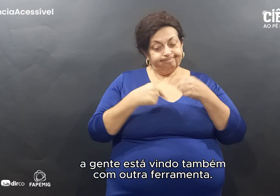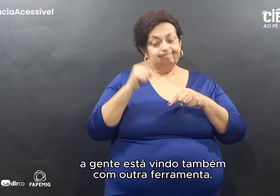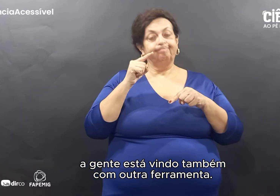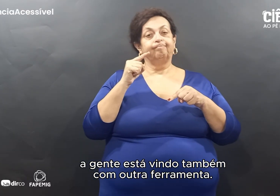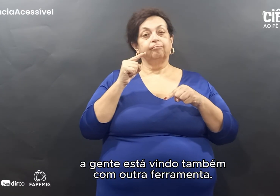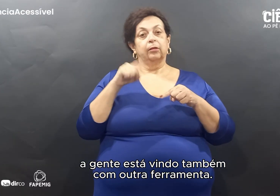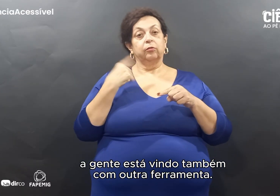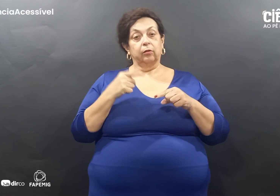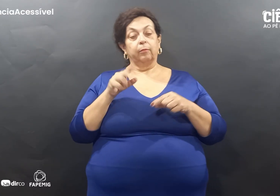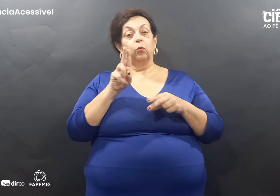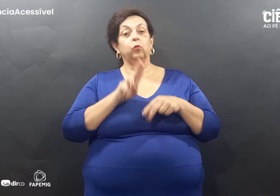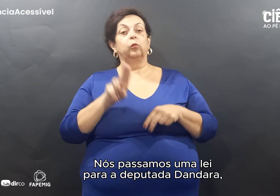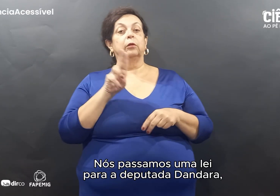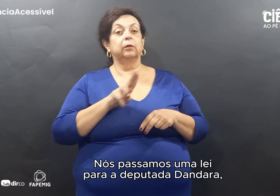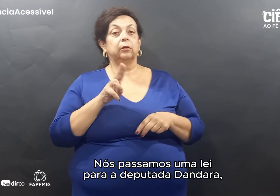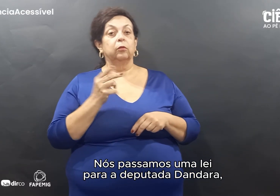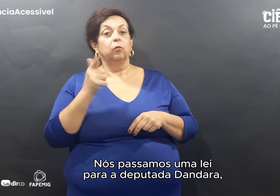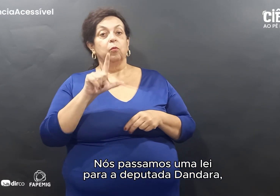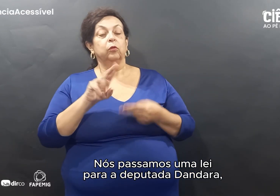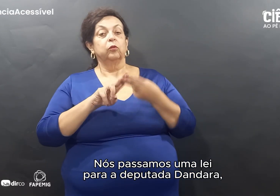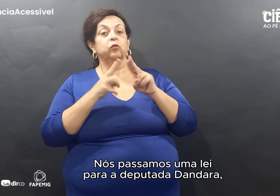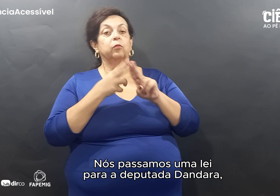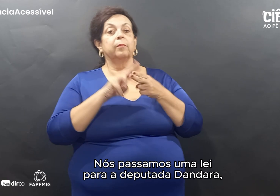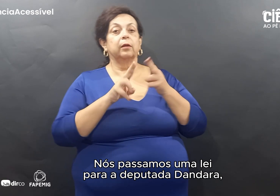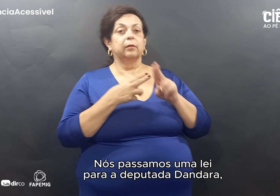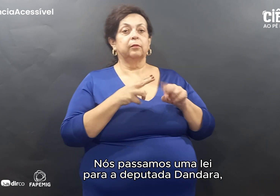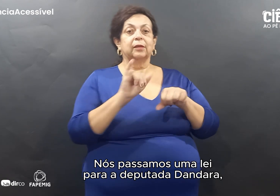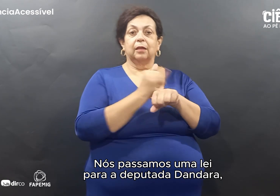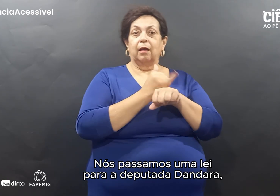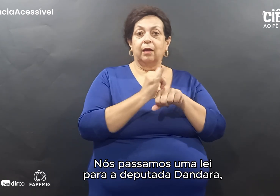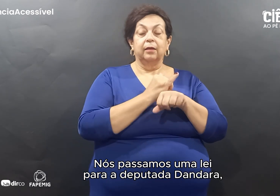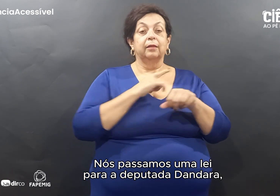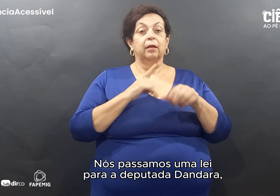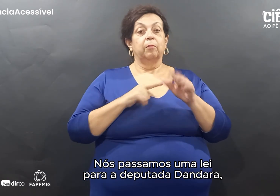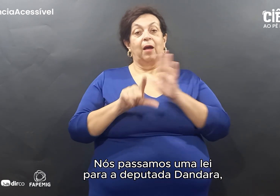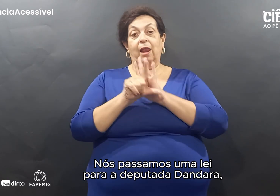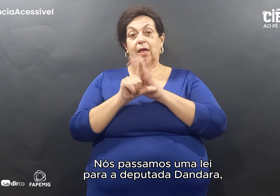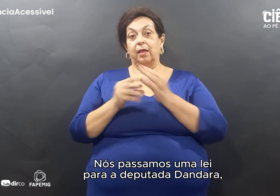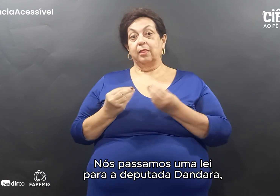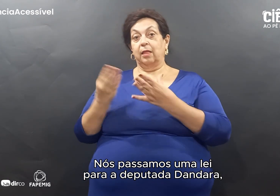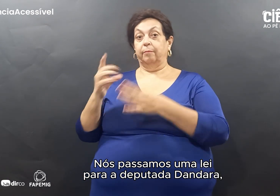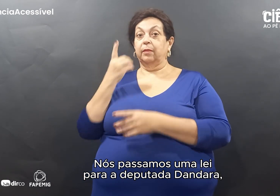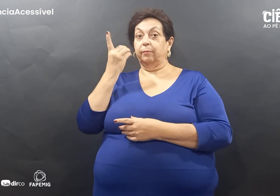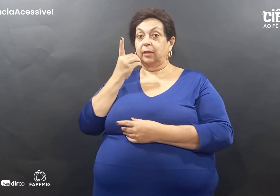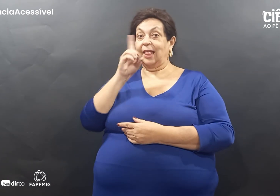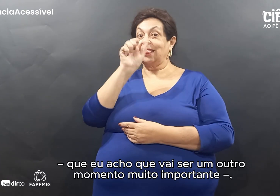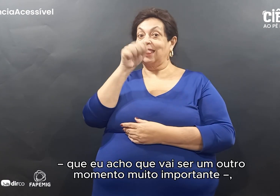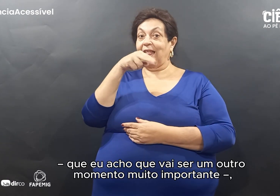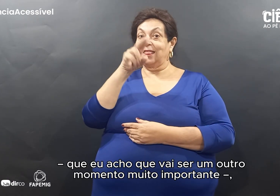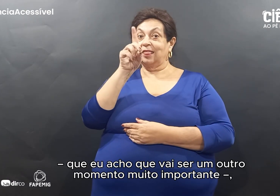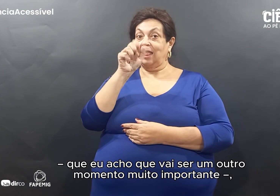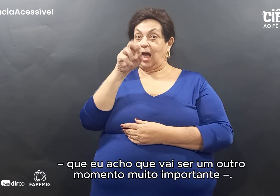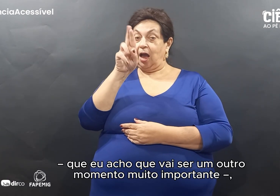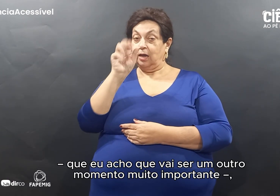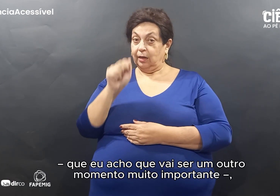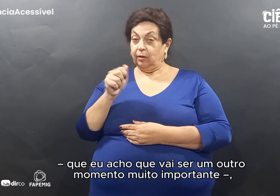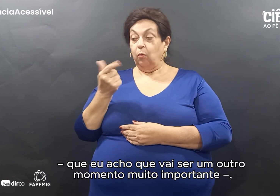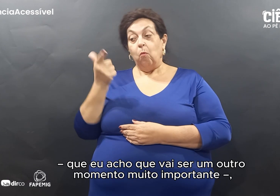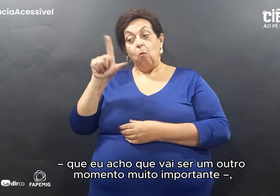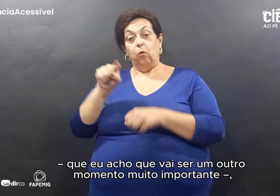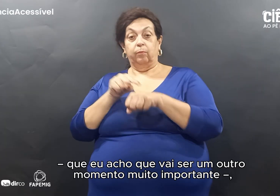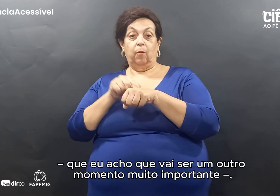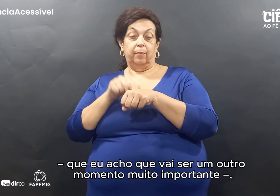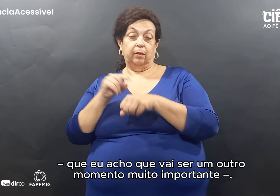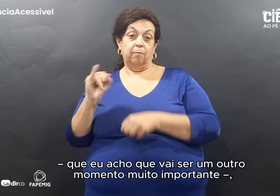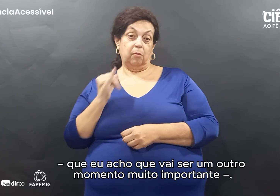com outra ferramenta. Nós passamos uma lei para a deputada Dandara, que eu acho que vai ser um outro